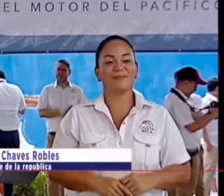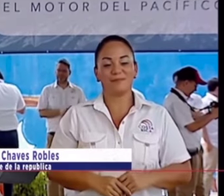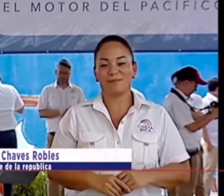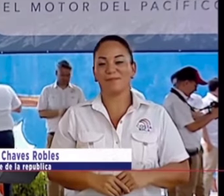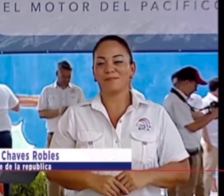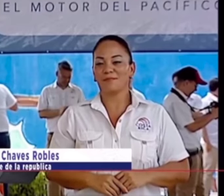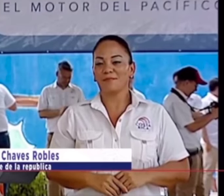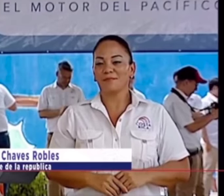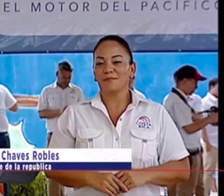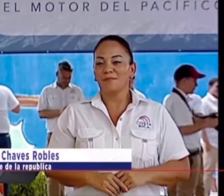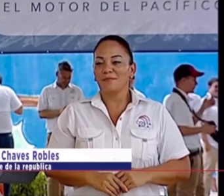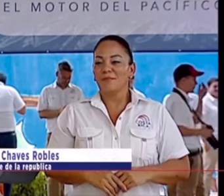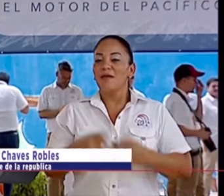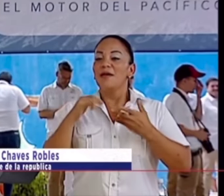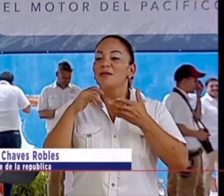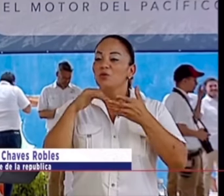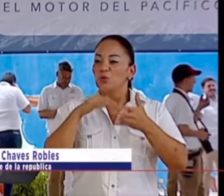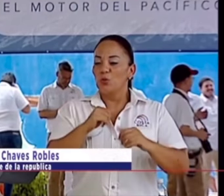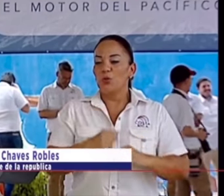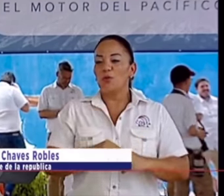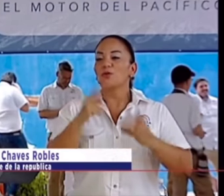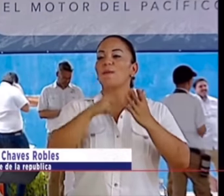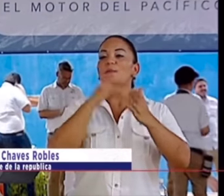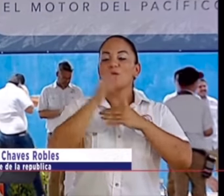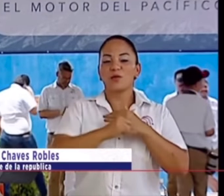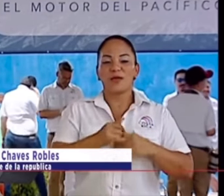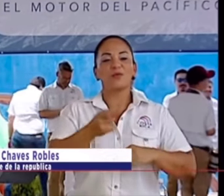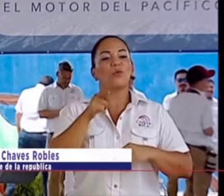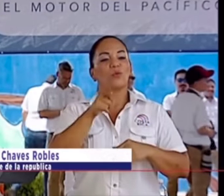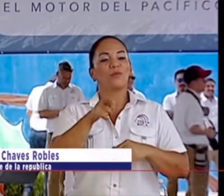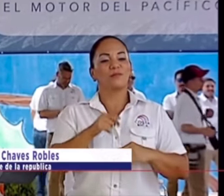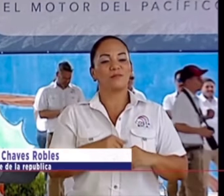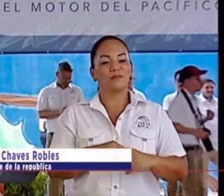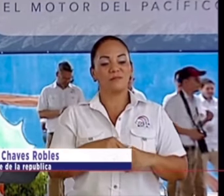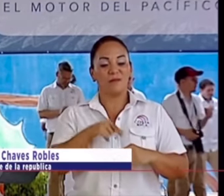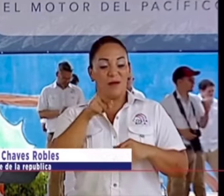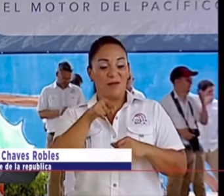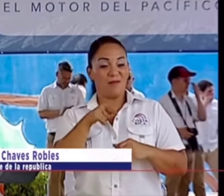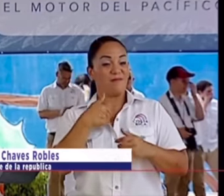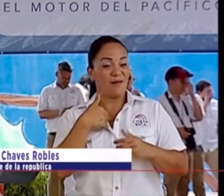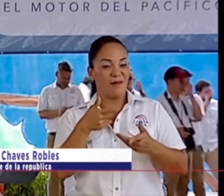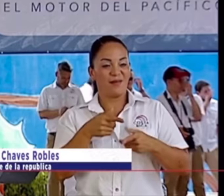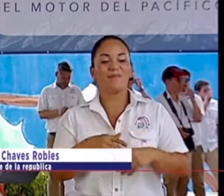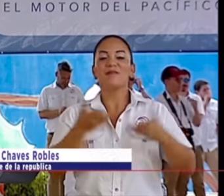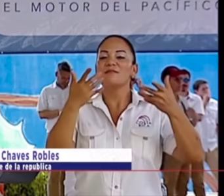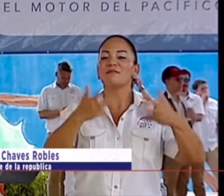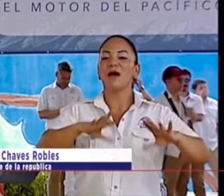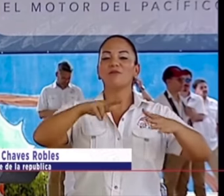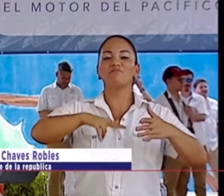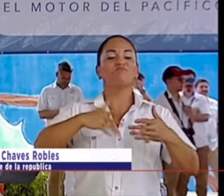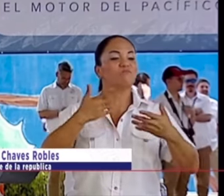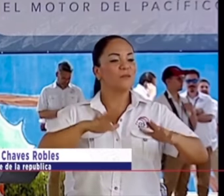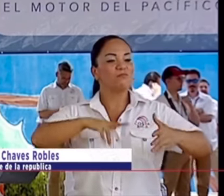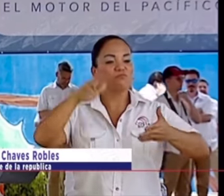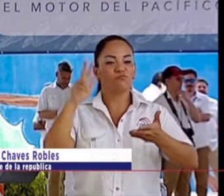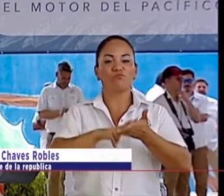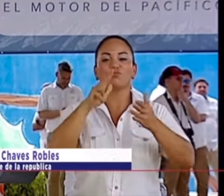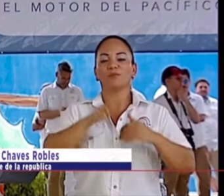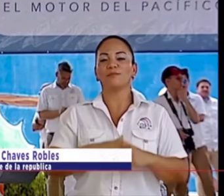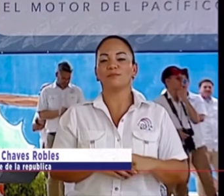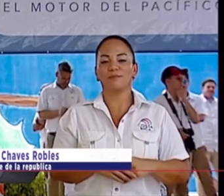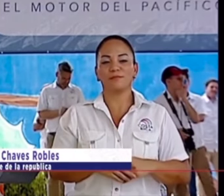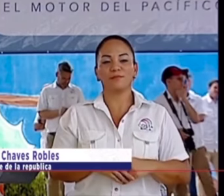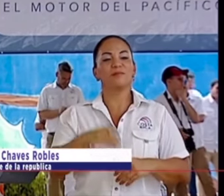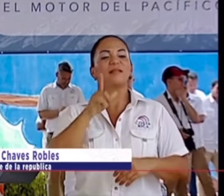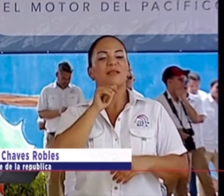los estudios y el proyecto que está detrás de esto ya lo aprobó ya fueron aprobados